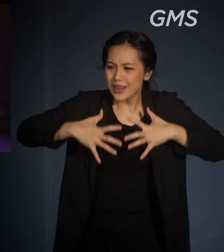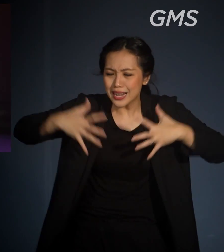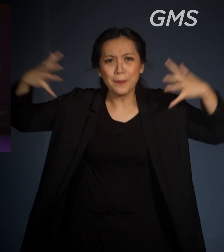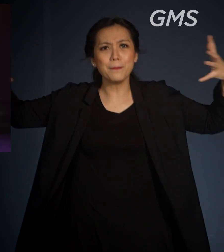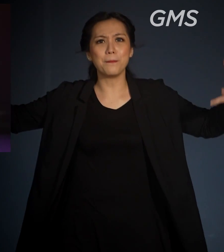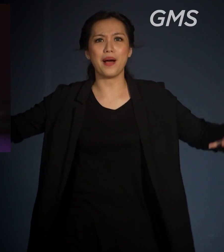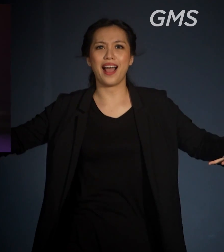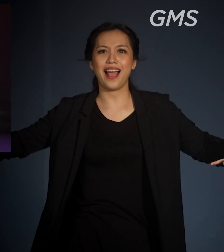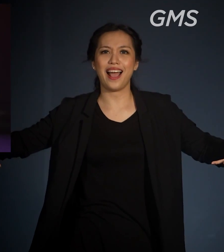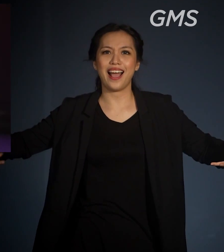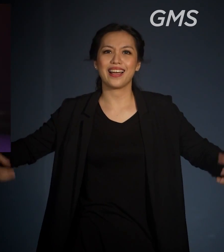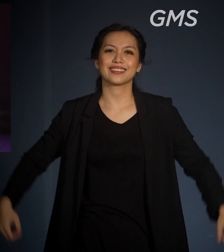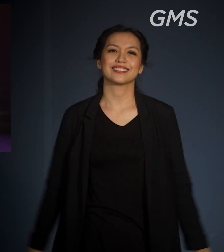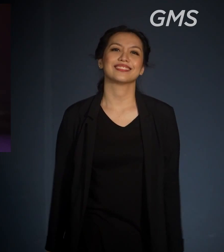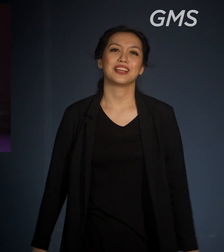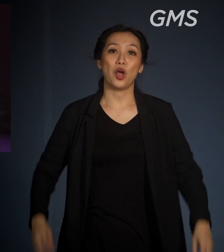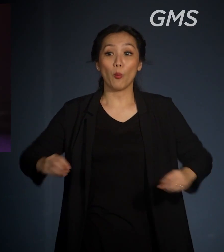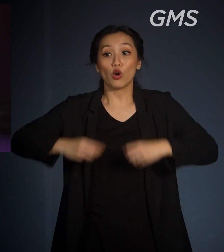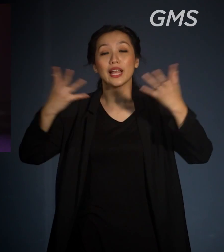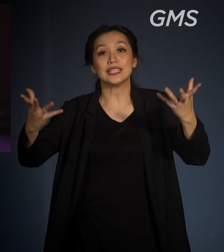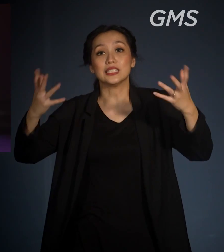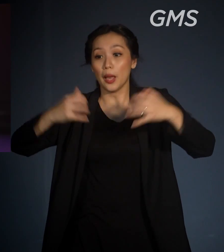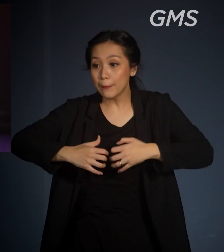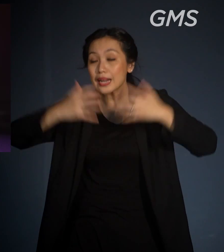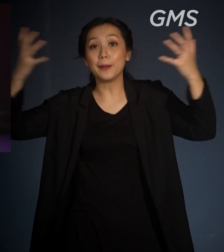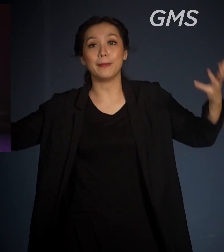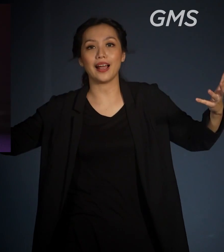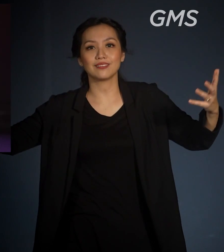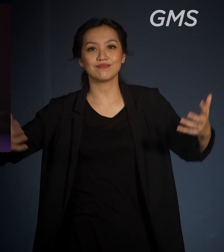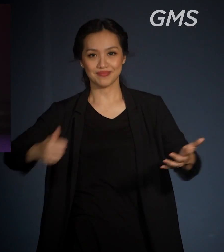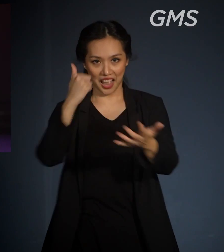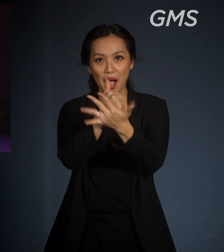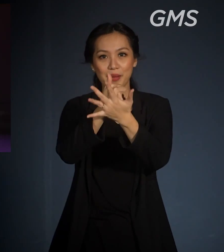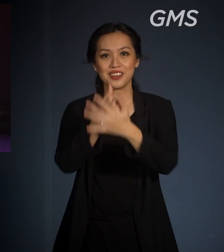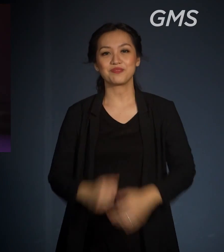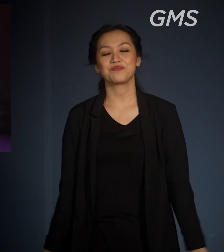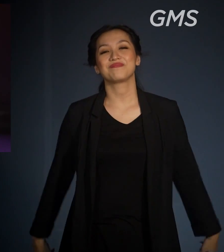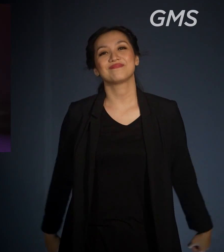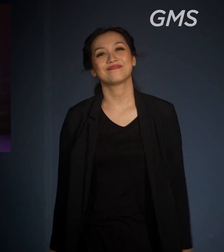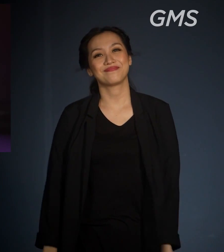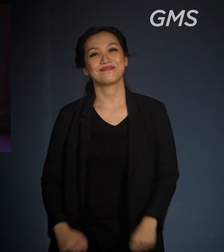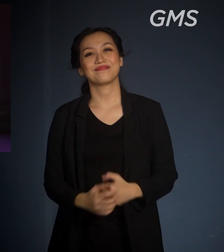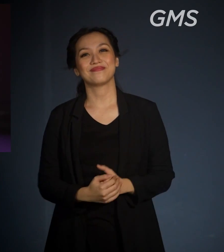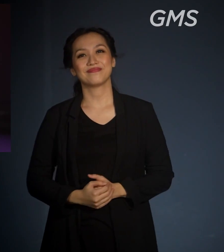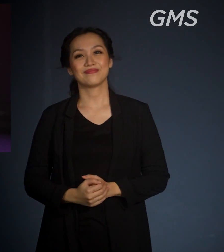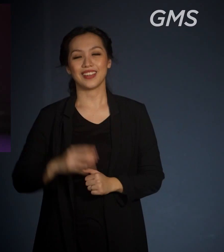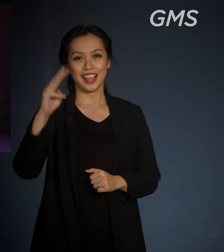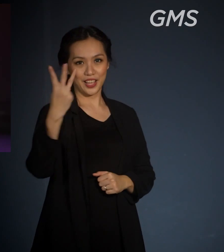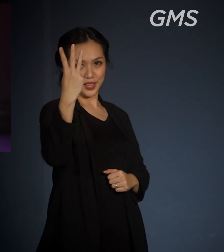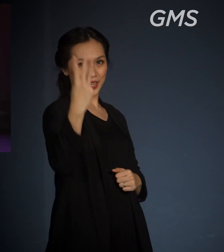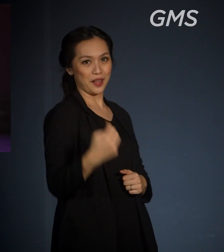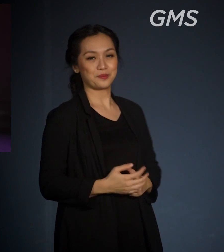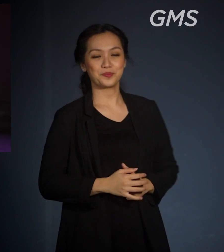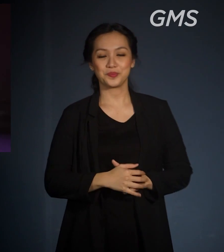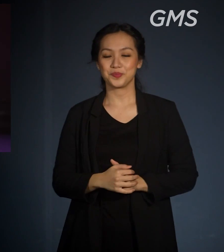dan memaksimalkan potensi yang ada dalam kehidupan Anda. Katakan amin. Saudara, yang ketiga, bagaimana Anda